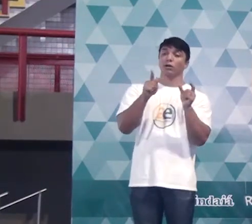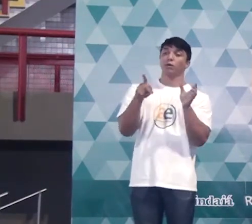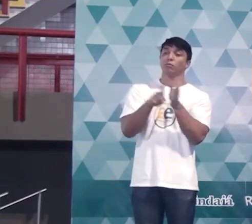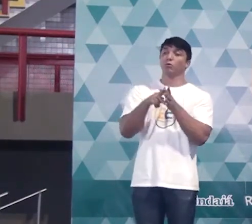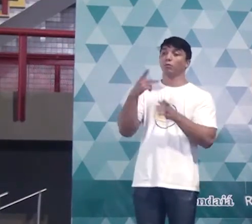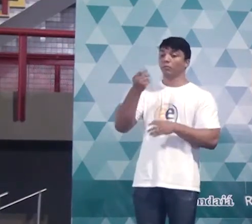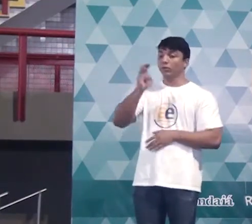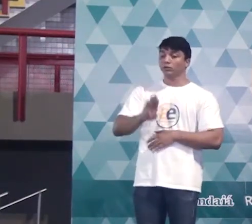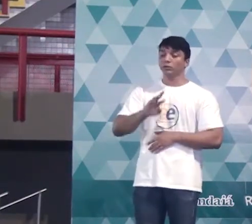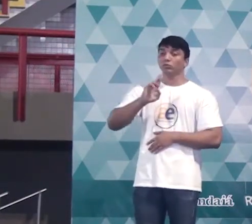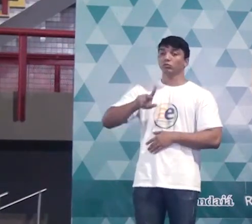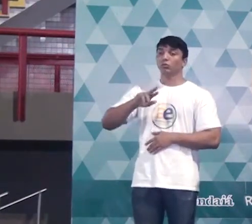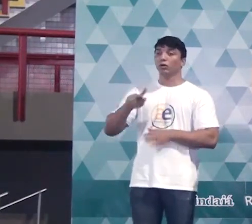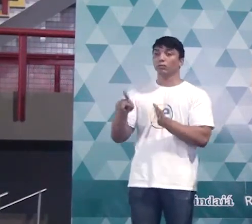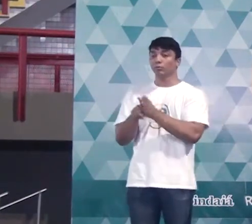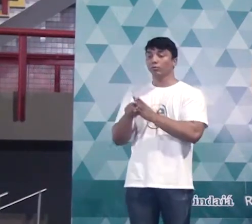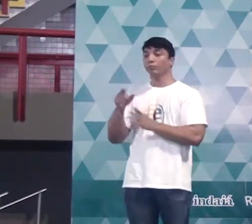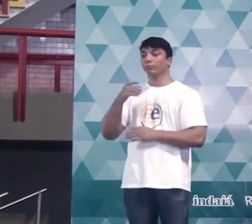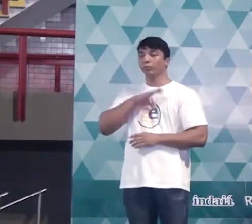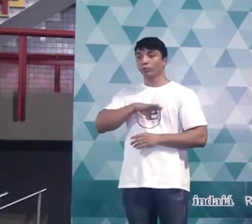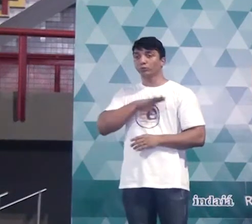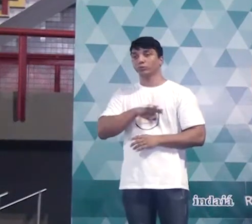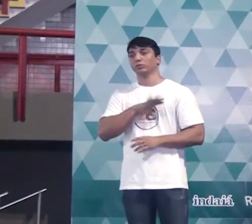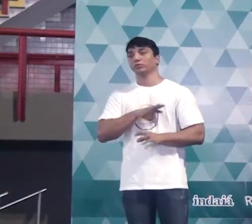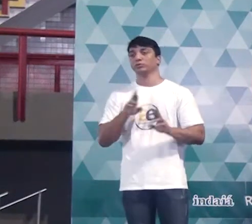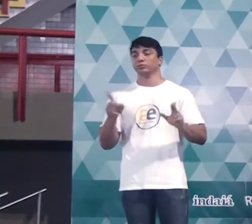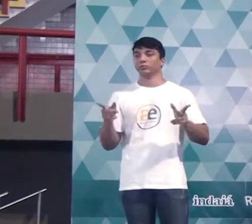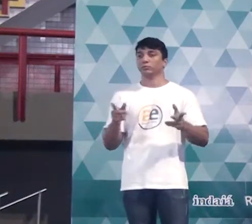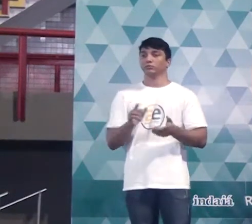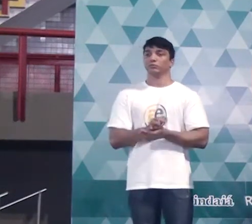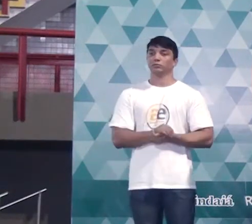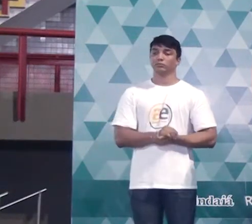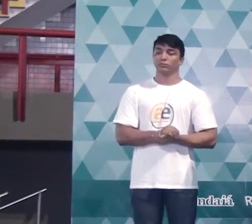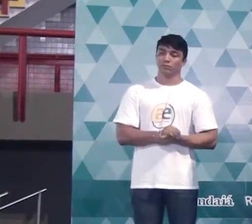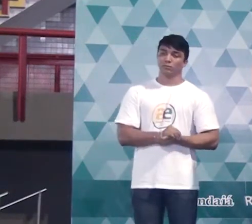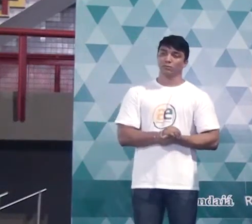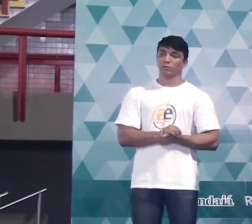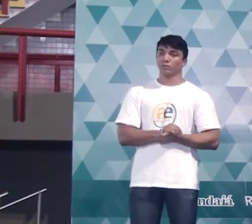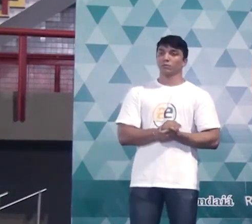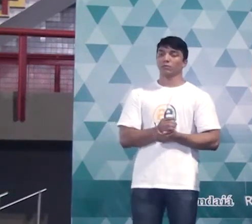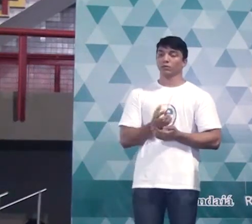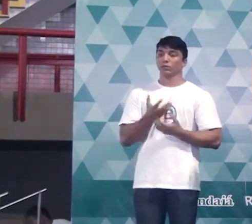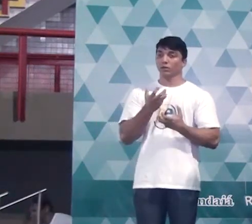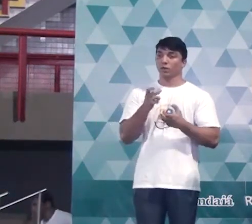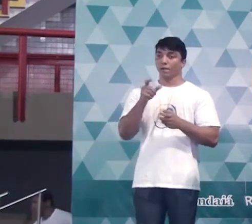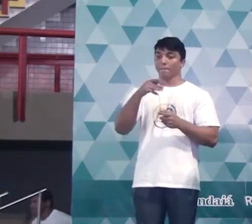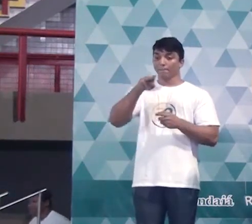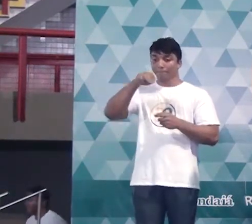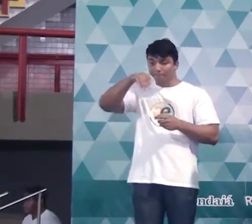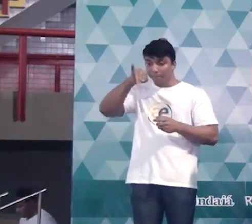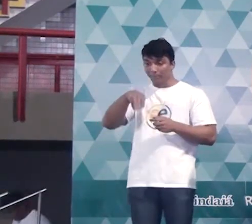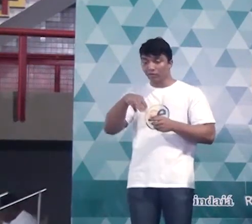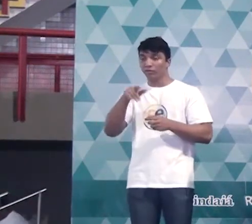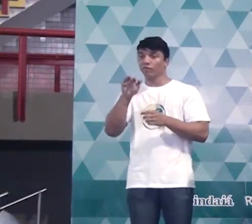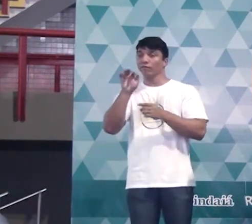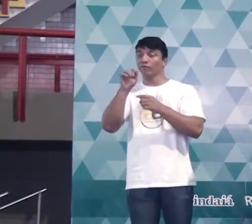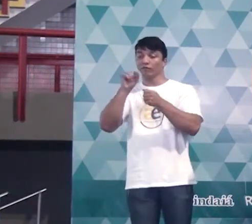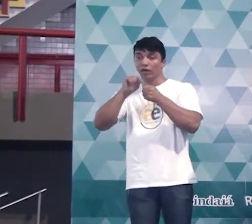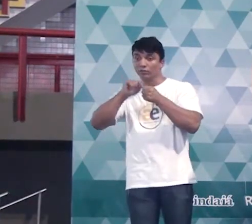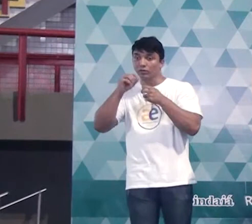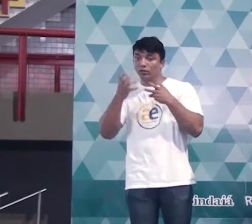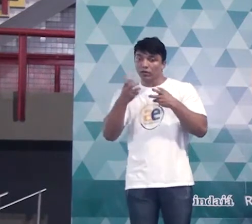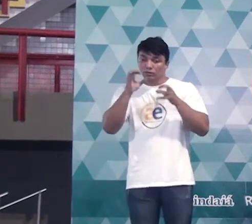brasileira. Usamos uma gramática da língua portuguesa. Você quer que pra mim fazer seja o